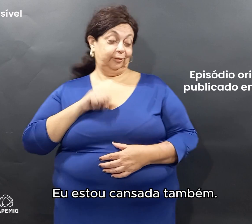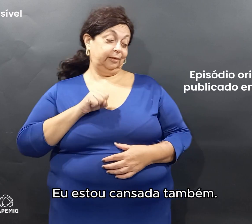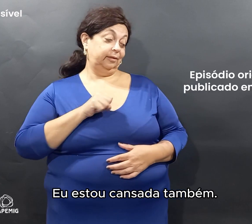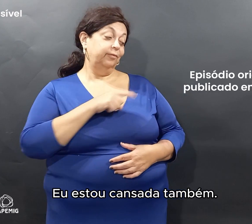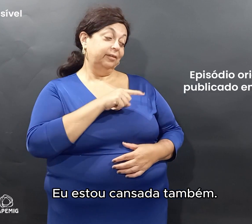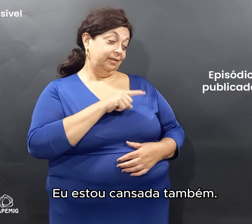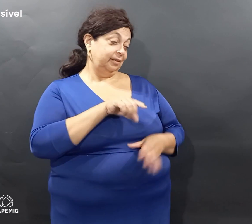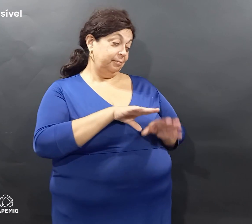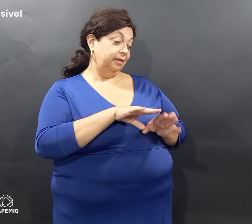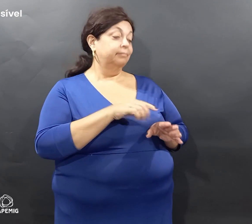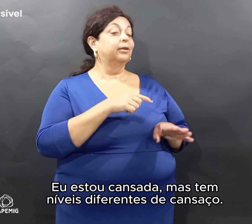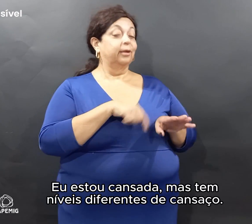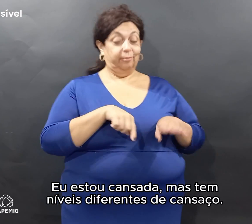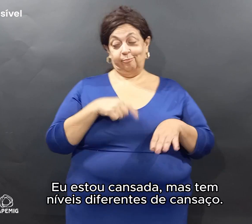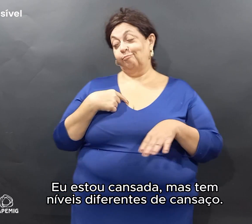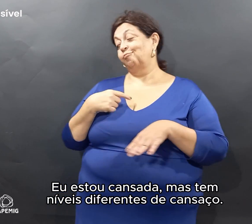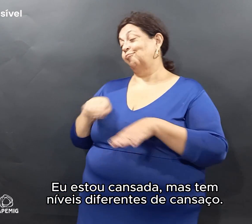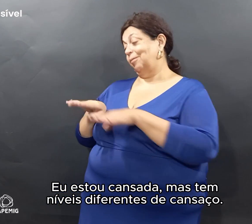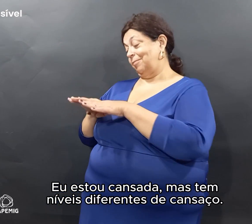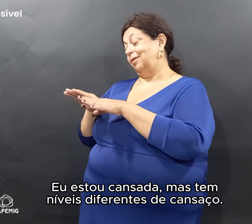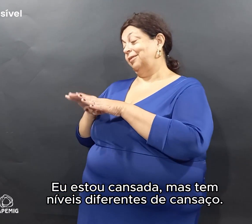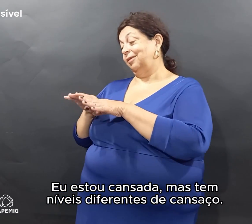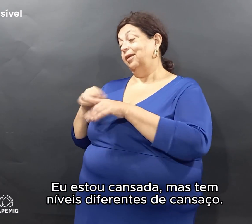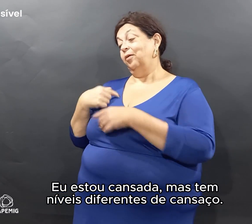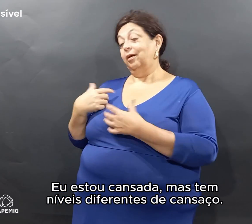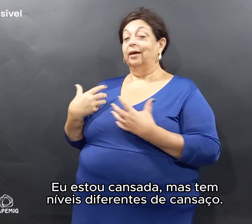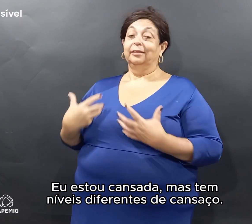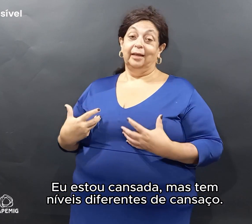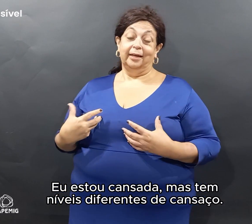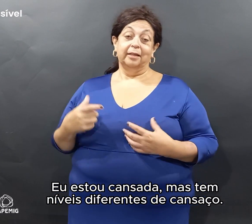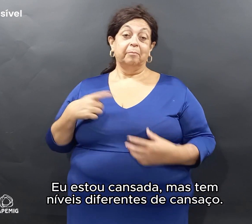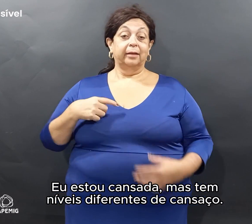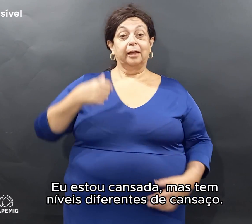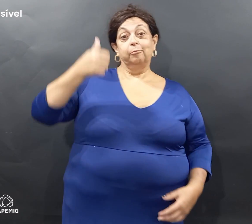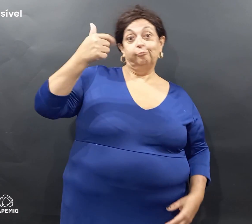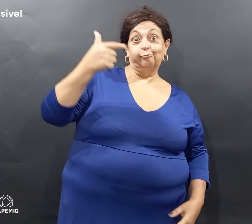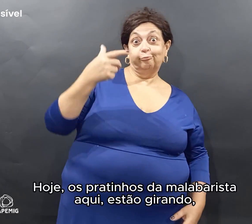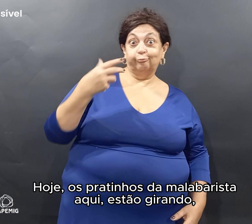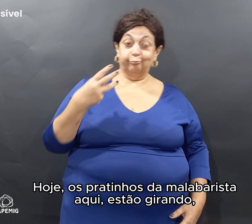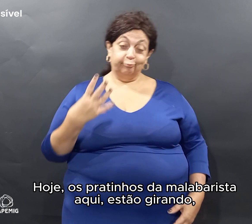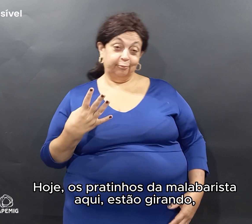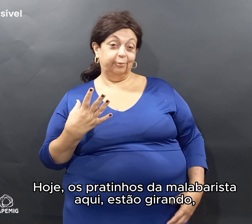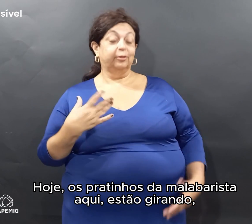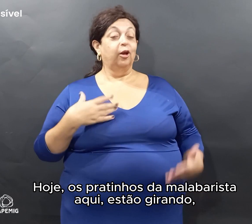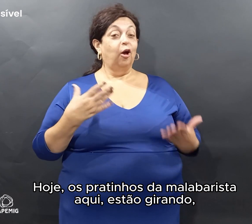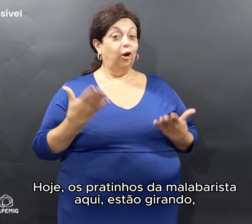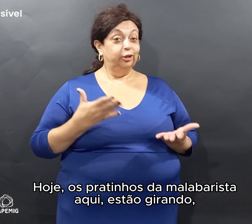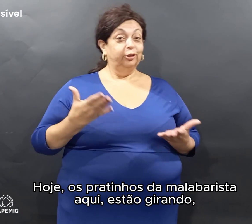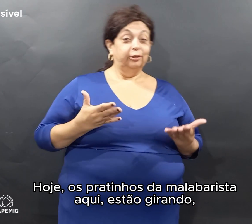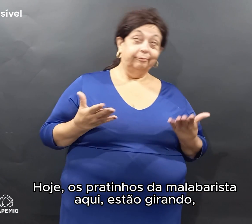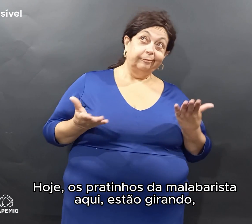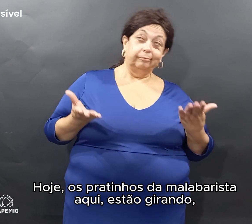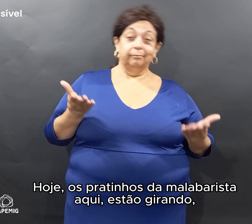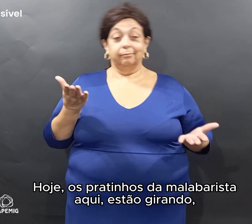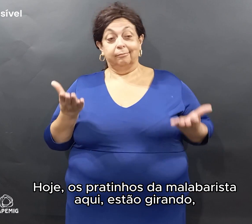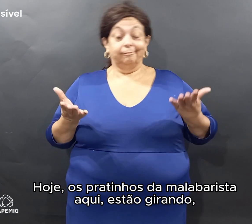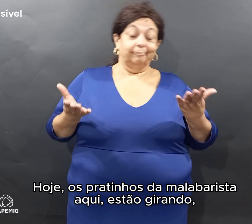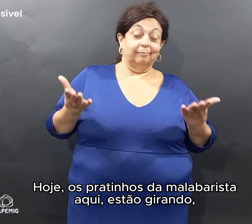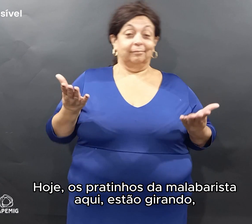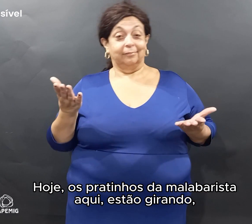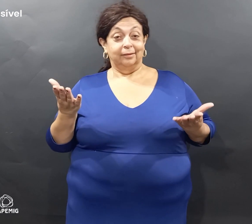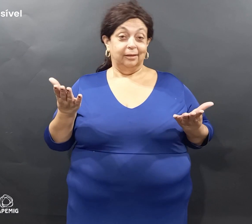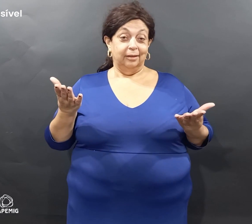tô cansada também. Eu tô cansada, mas tem níveis diferentes de cansaço, né? Hoje, os pratinhos da malabarista aqui